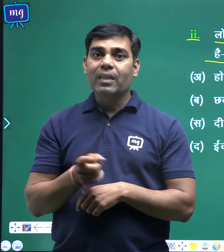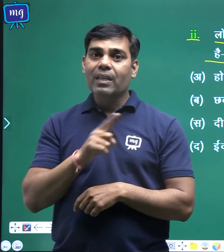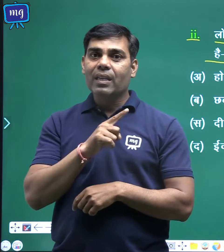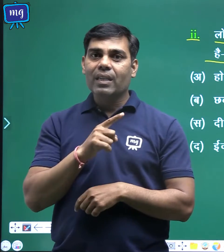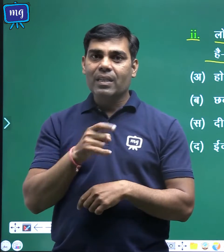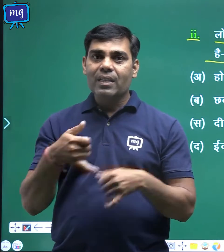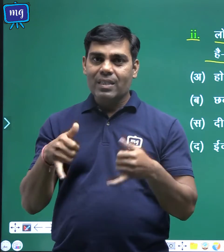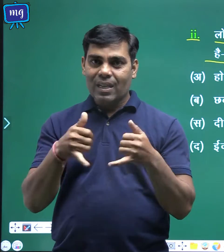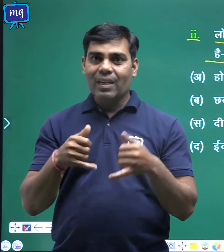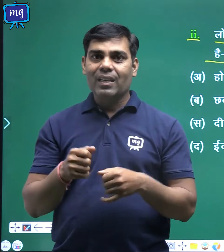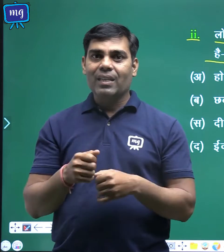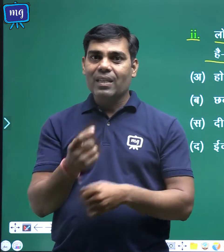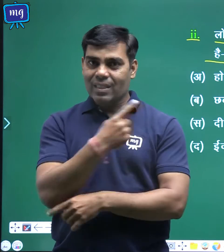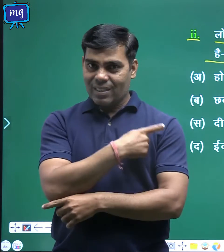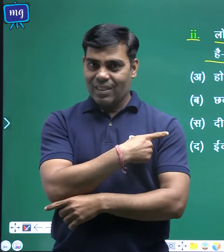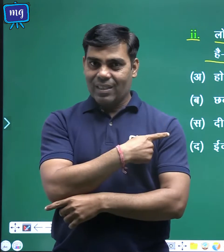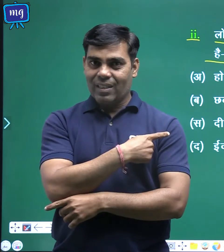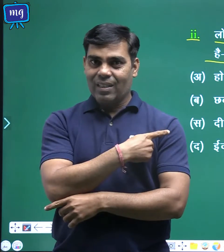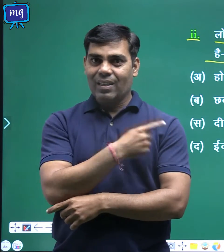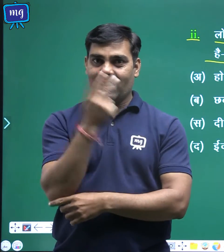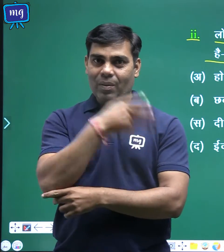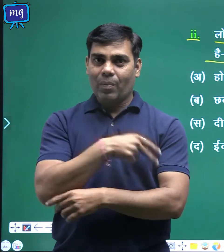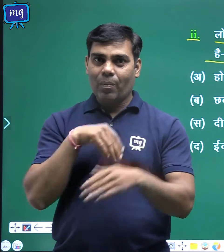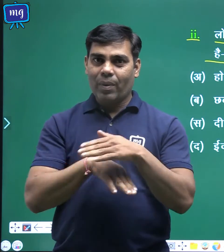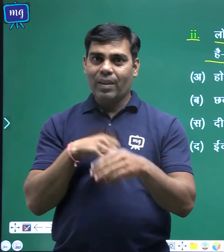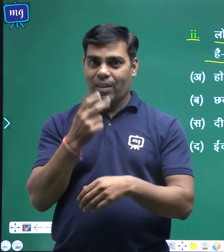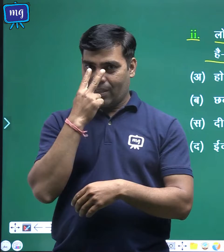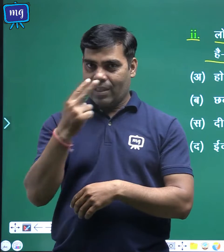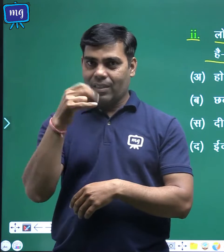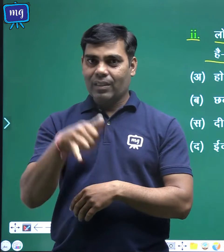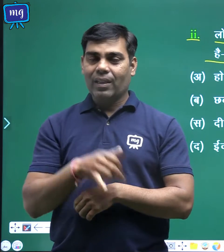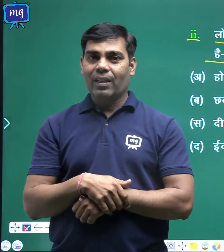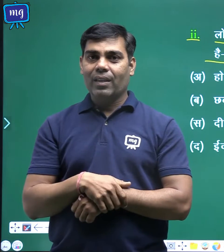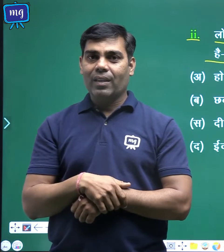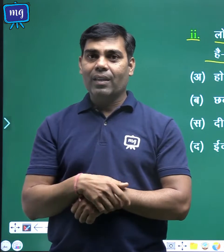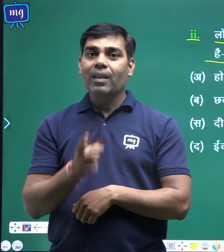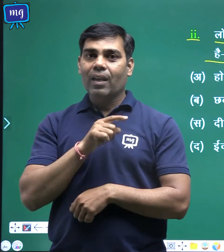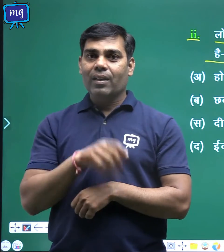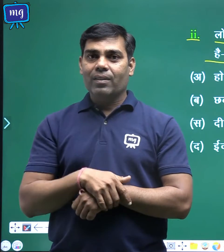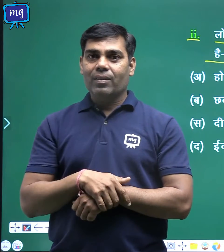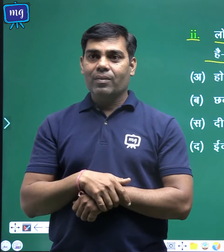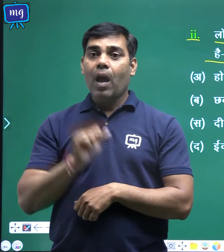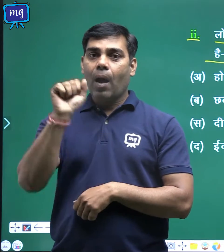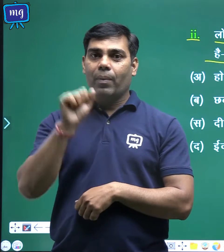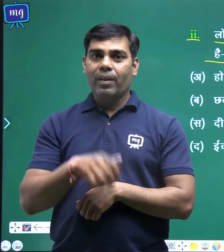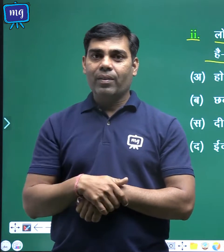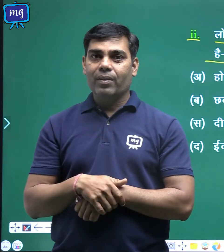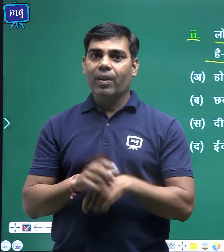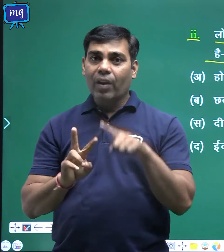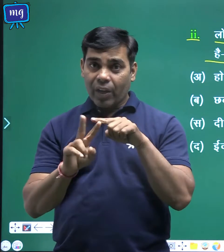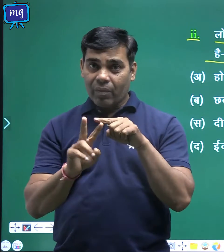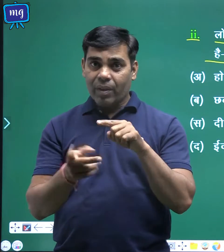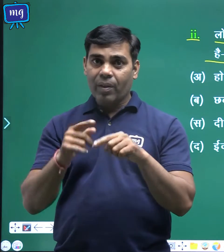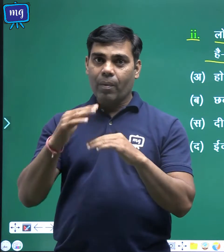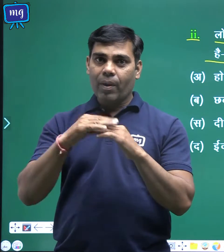झांकी इस चित्र में आप देख सकते हैं या आपने टीवी पर